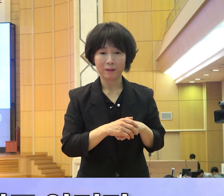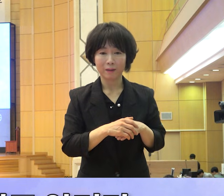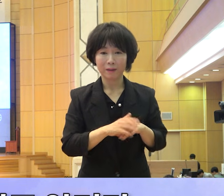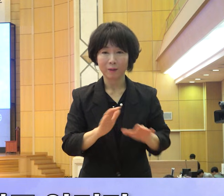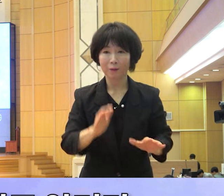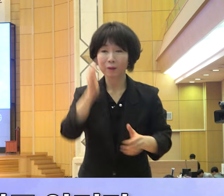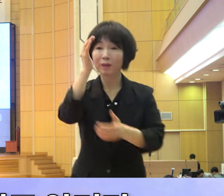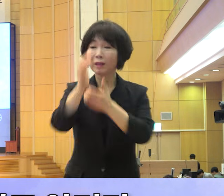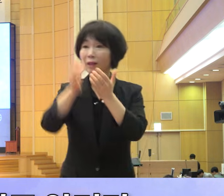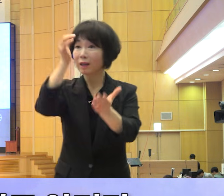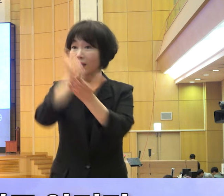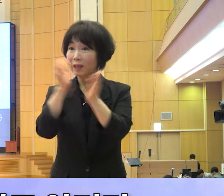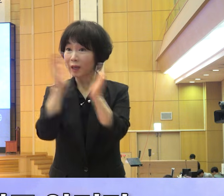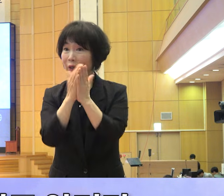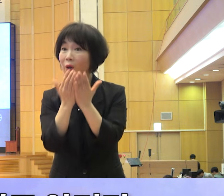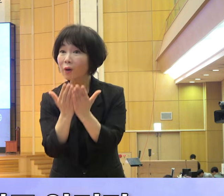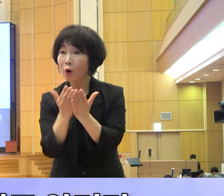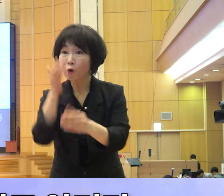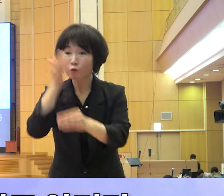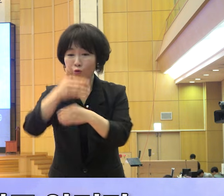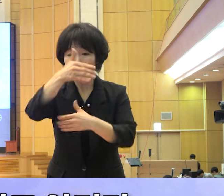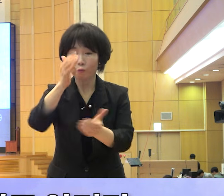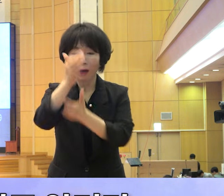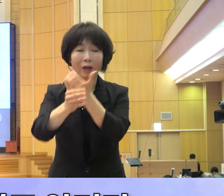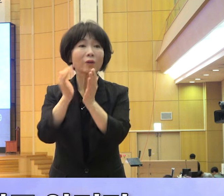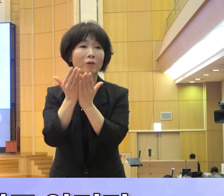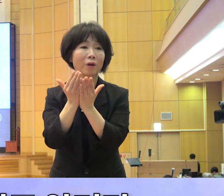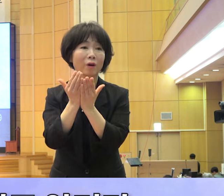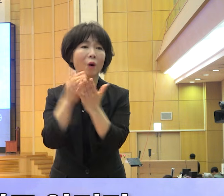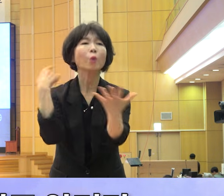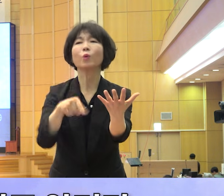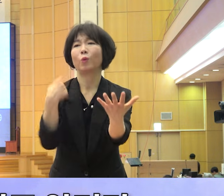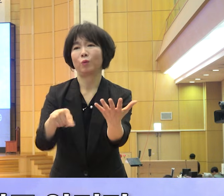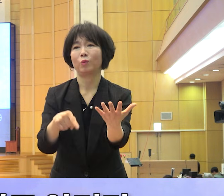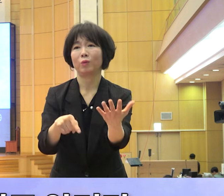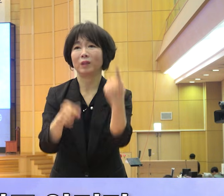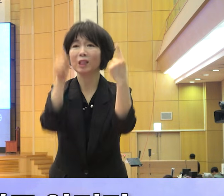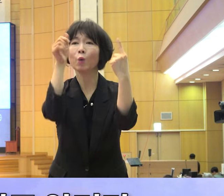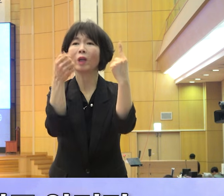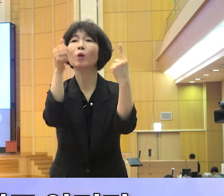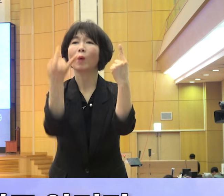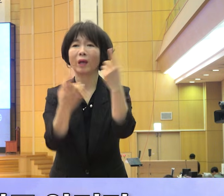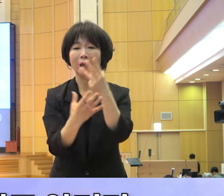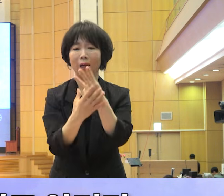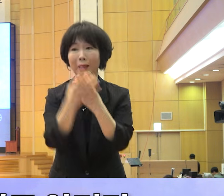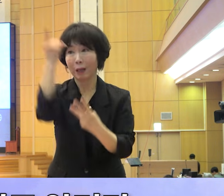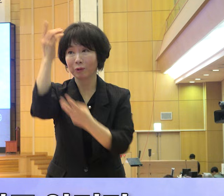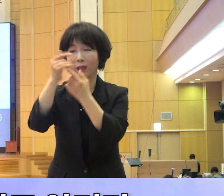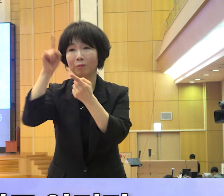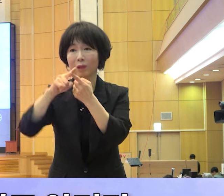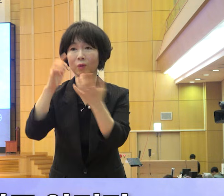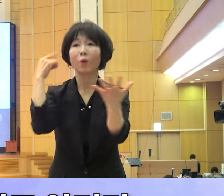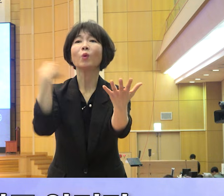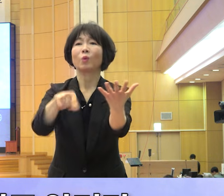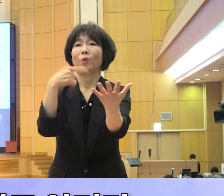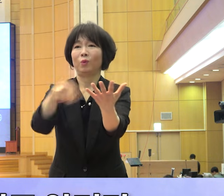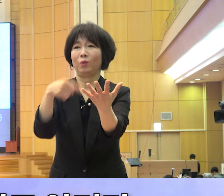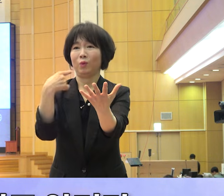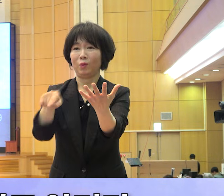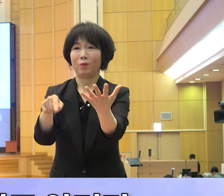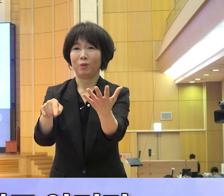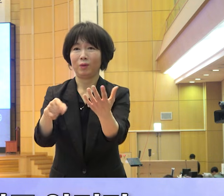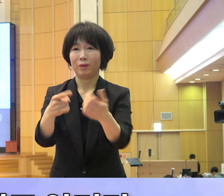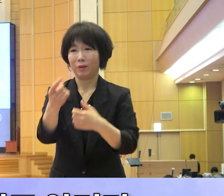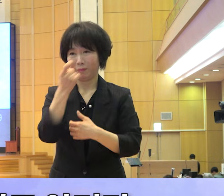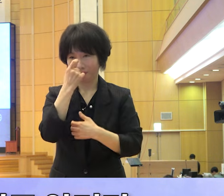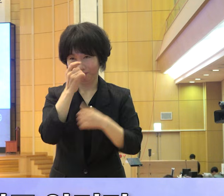성경 교육에서 첫 번째 시간이 삼위일체 하나님이라는 제목하에 교육이 있어요.